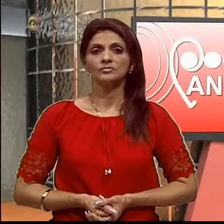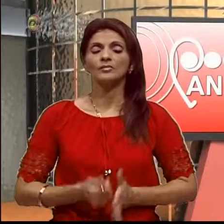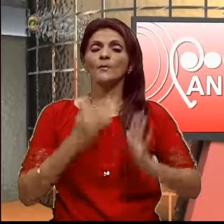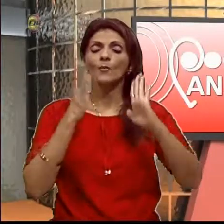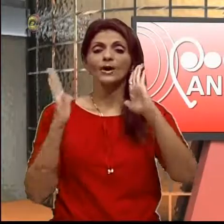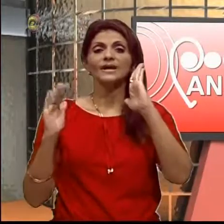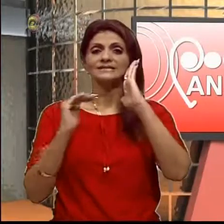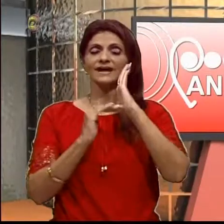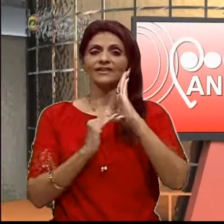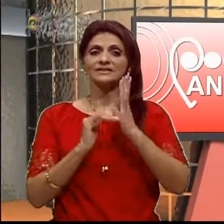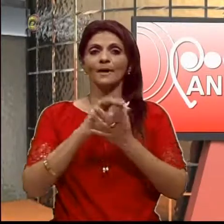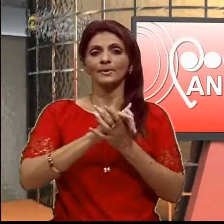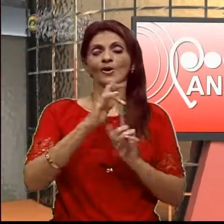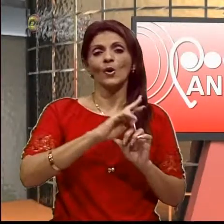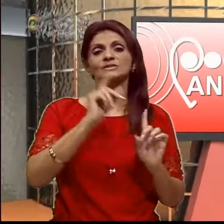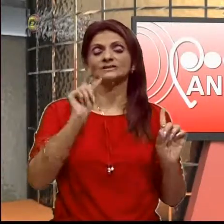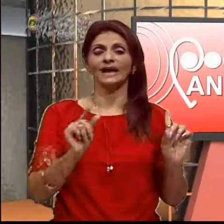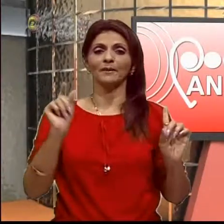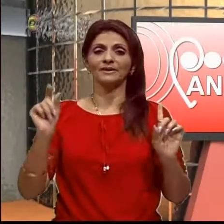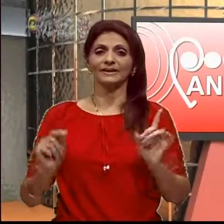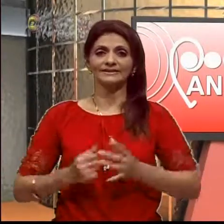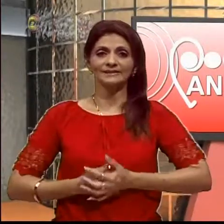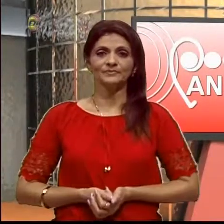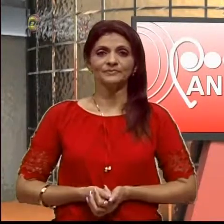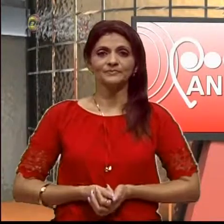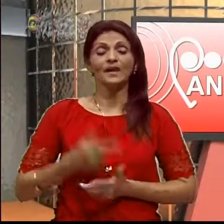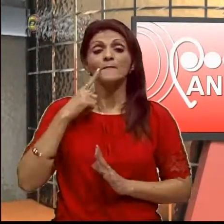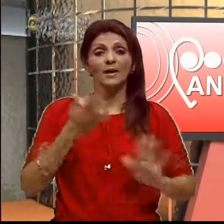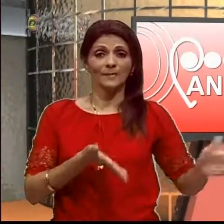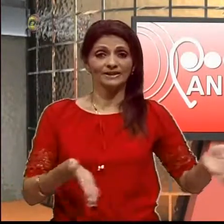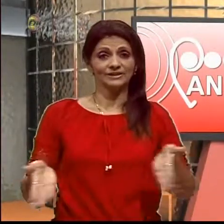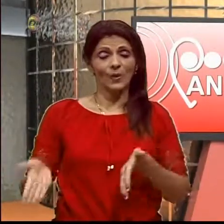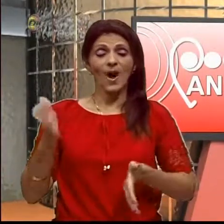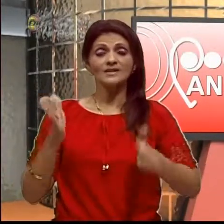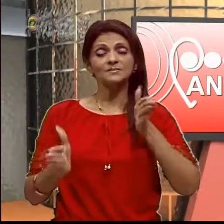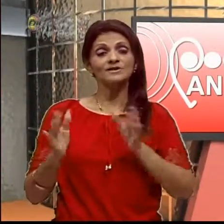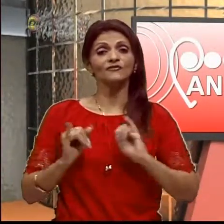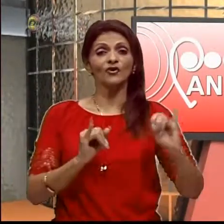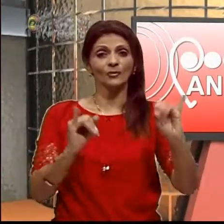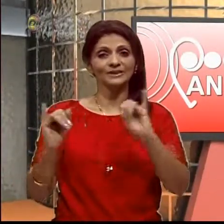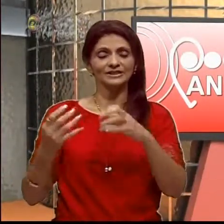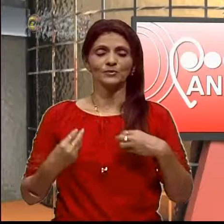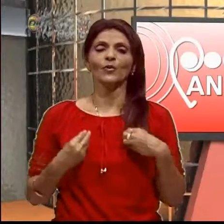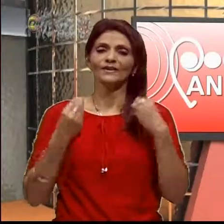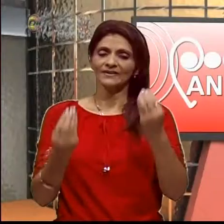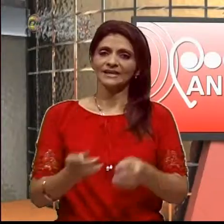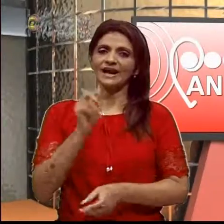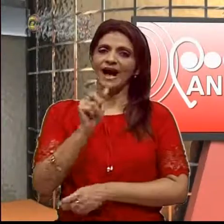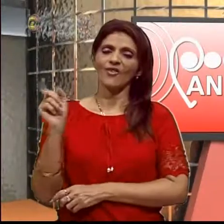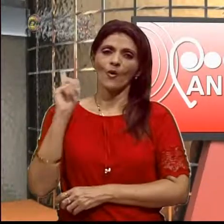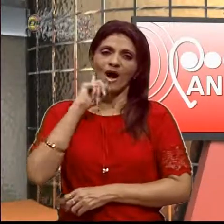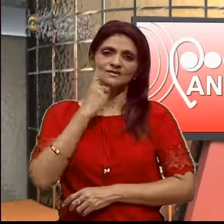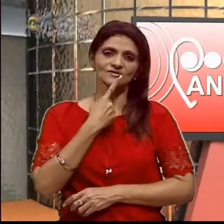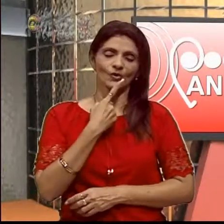Buenas tardes, amigos televidentes. Bienvenidos al espacio informativo dedicado a sordos. De